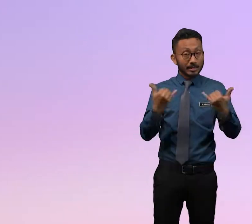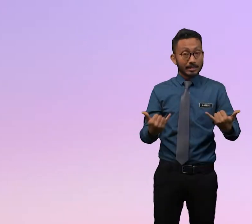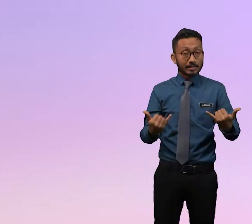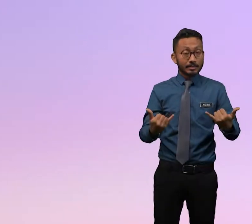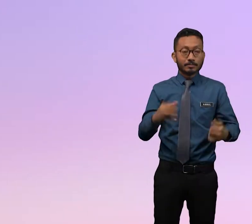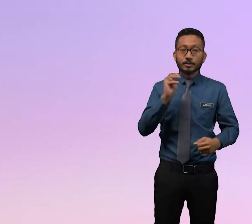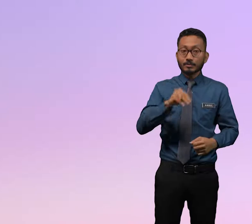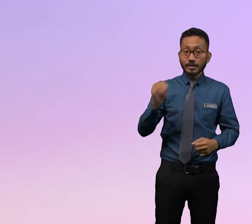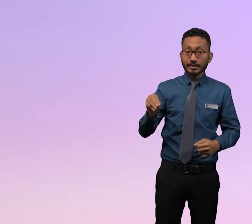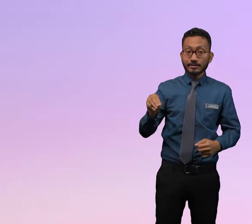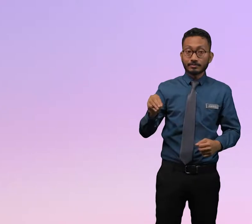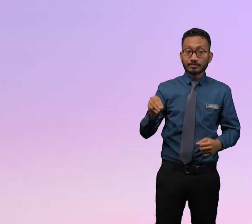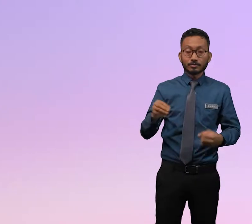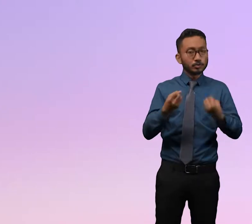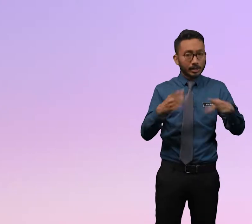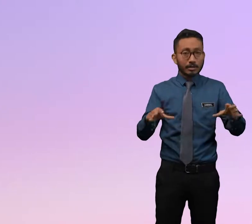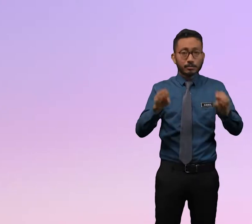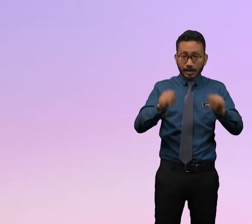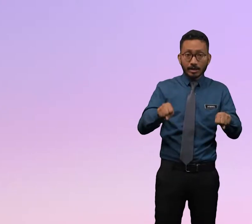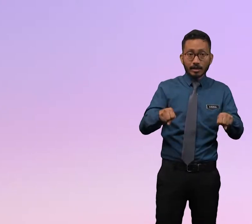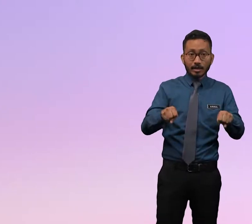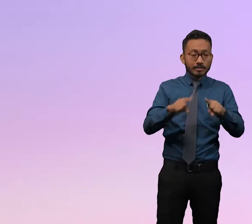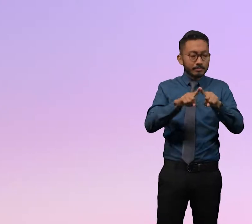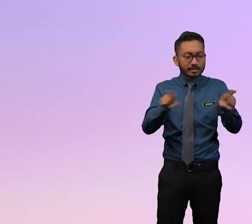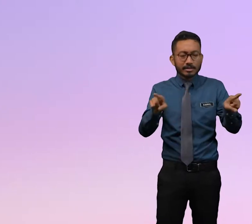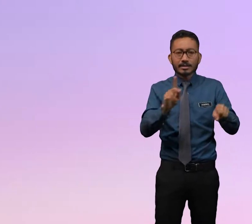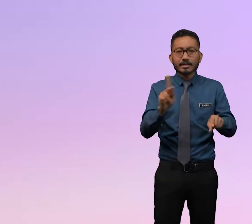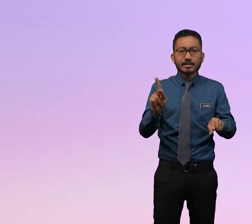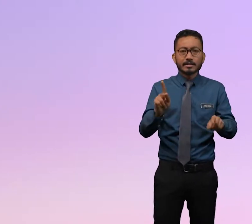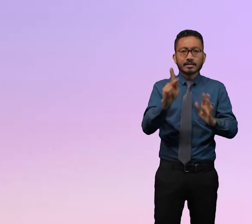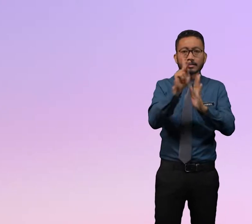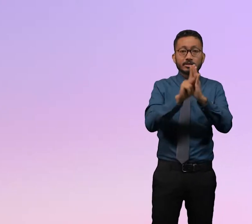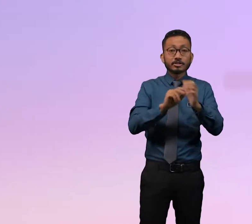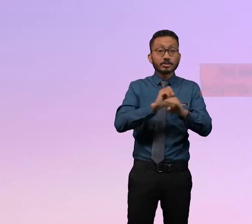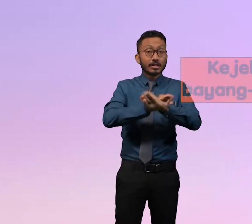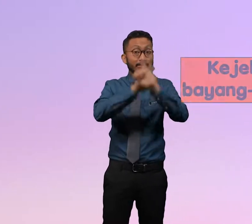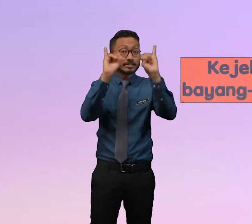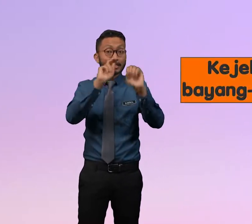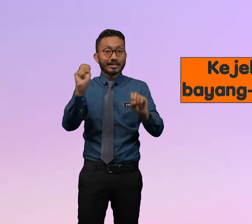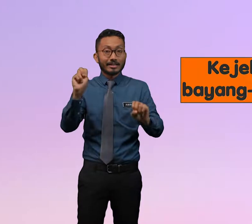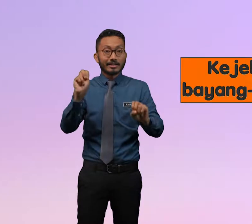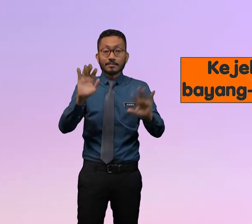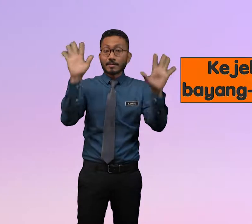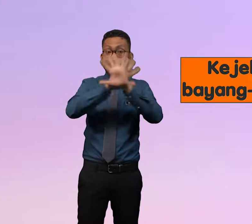Sekarang, mula-mula kita boleh bedakan kecoratan